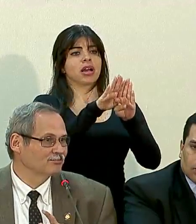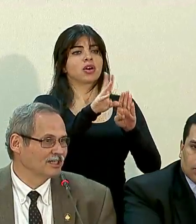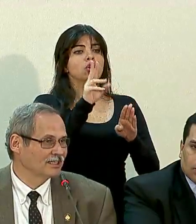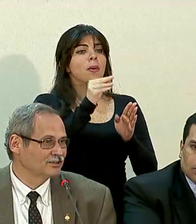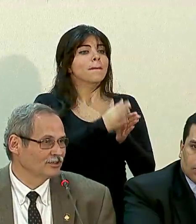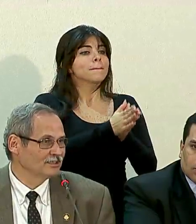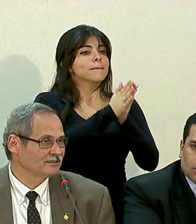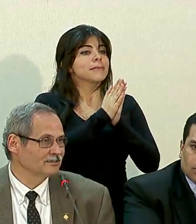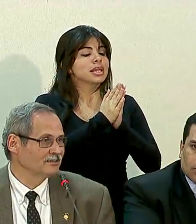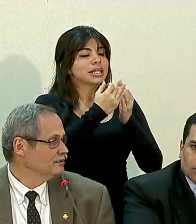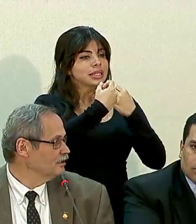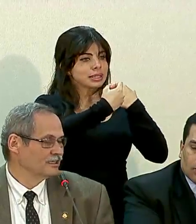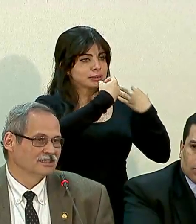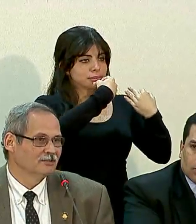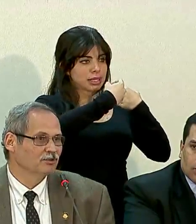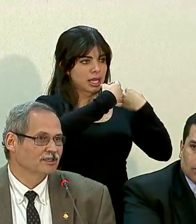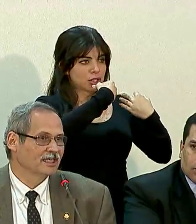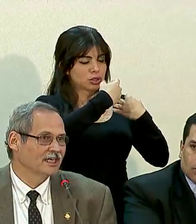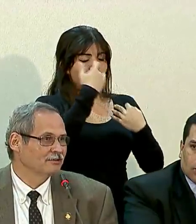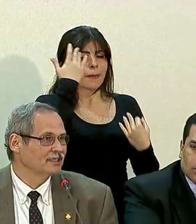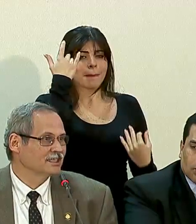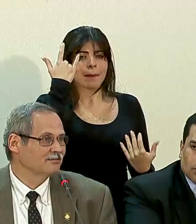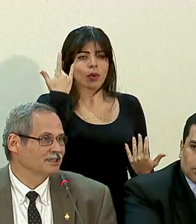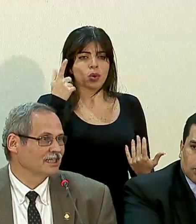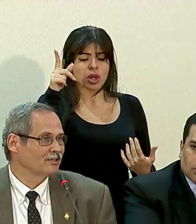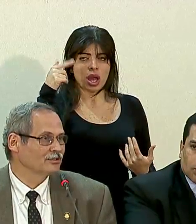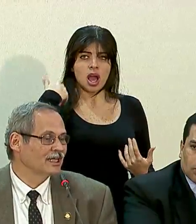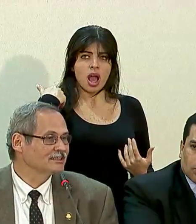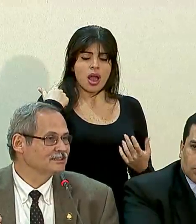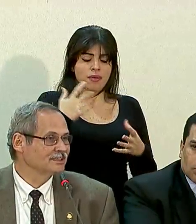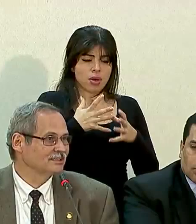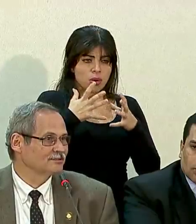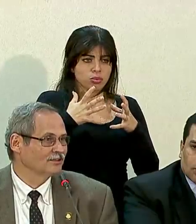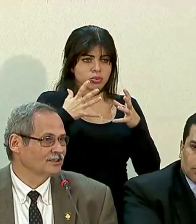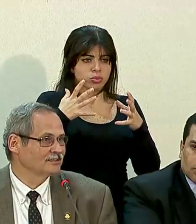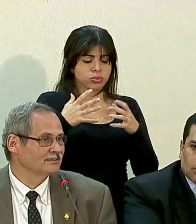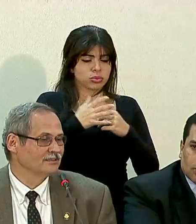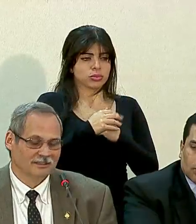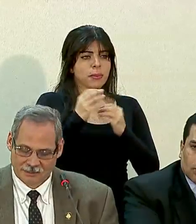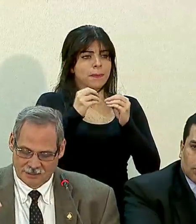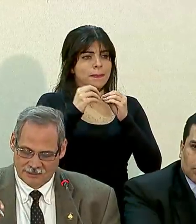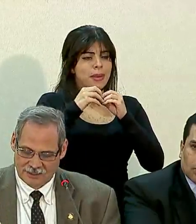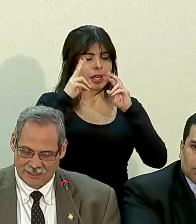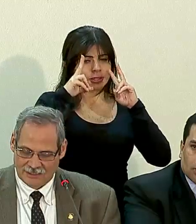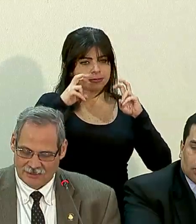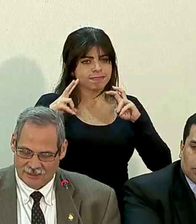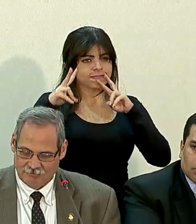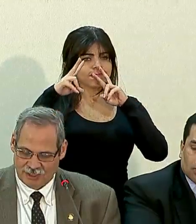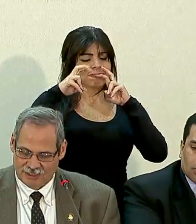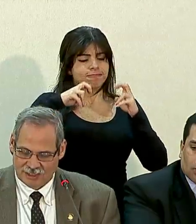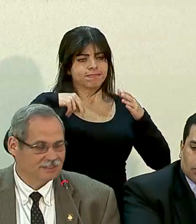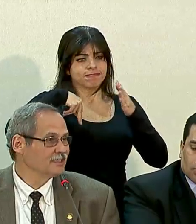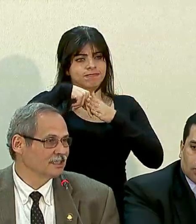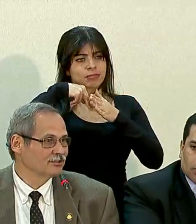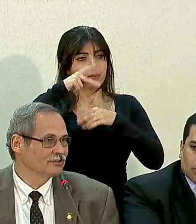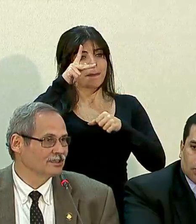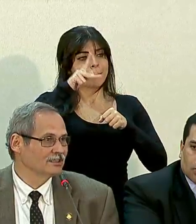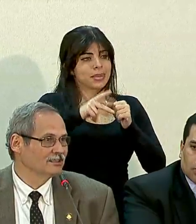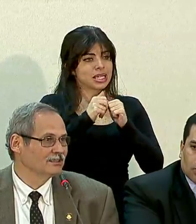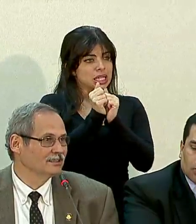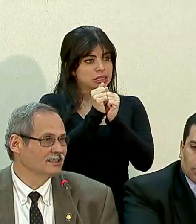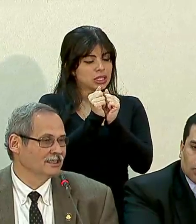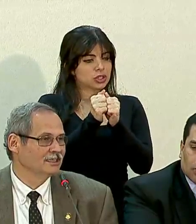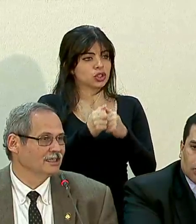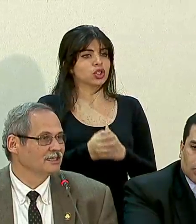pidiendo explicaciones de por qué habían incrementado las intercepciones de piña y de